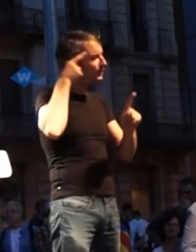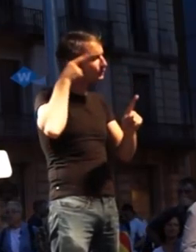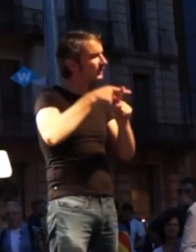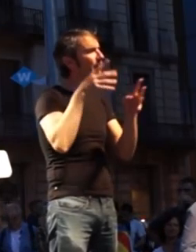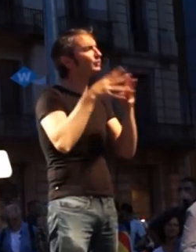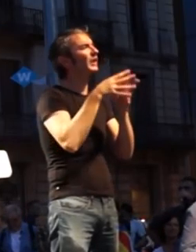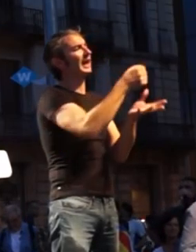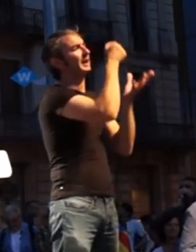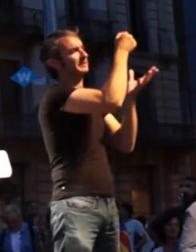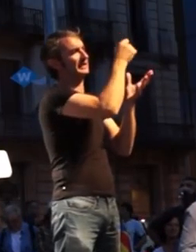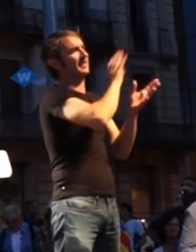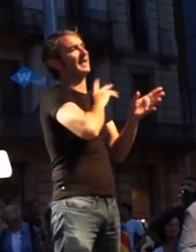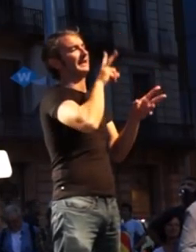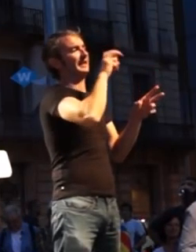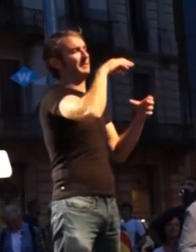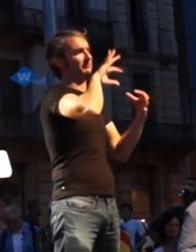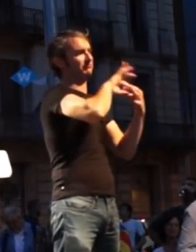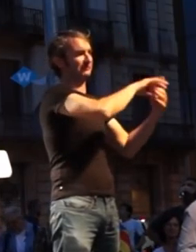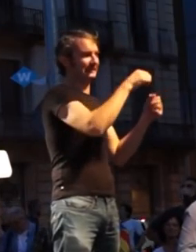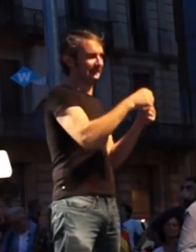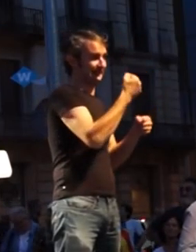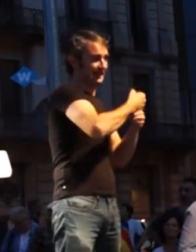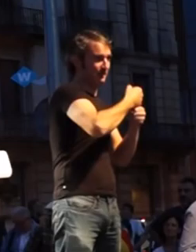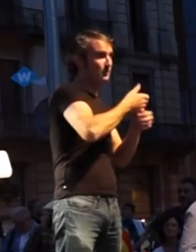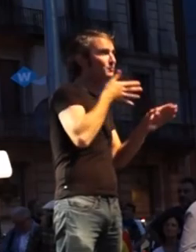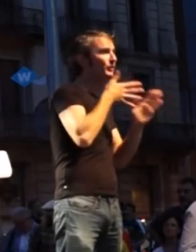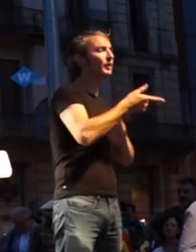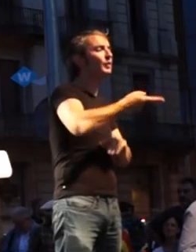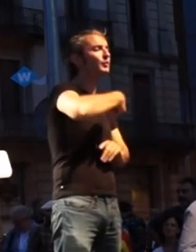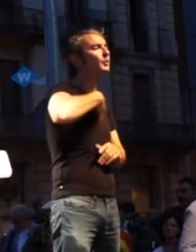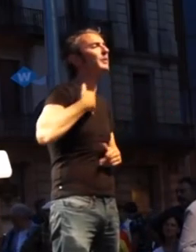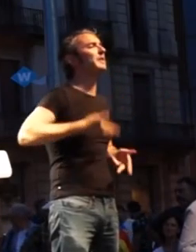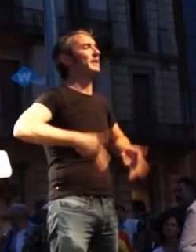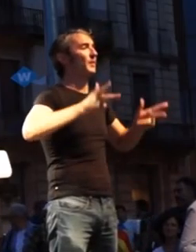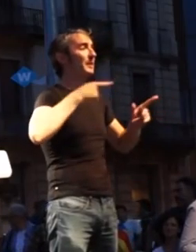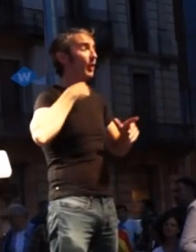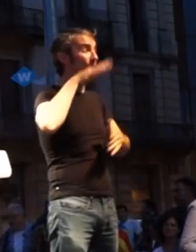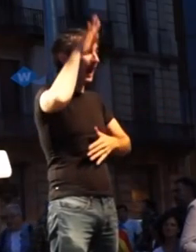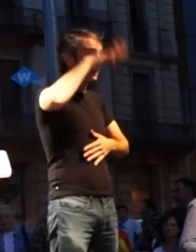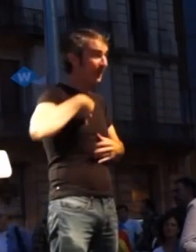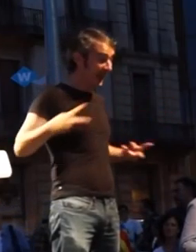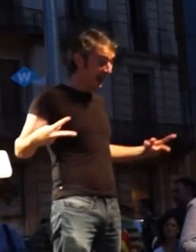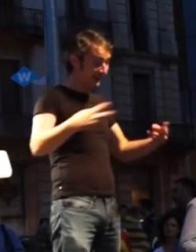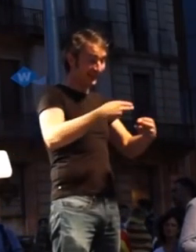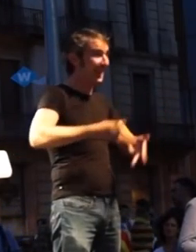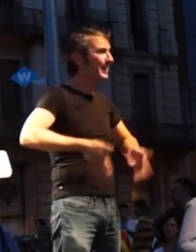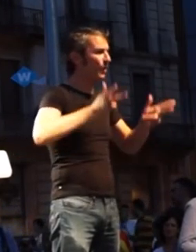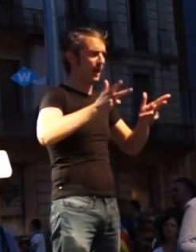estructura capitalista del treball. Perquè volem ser lliures, però la Catalunya de les retallades no ens farà lliures.